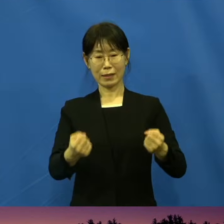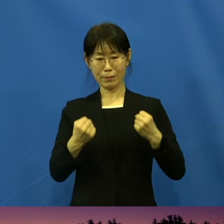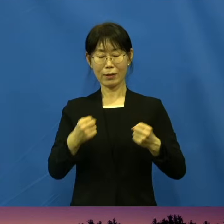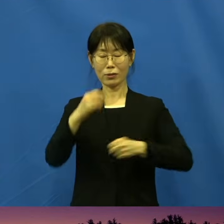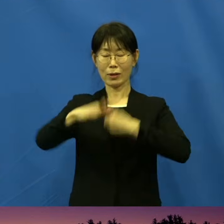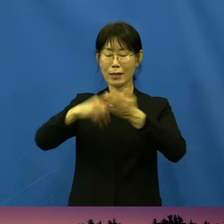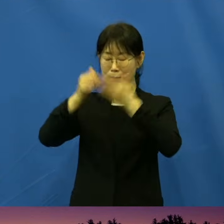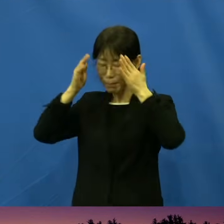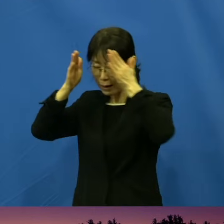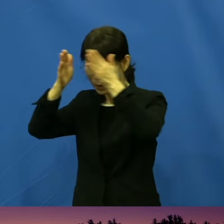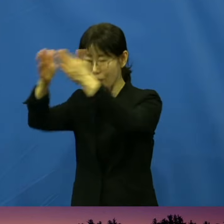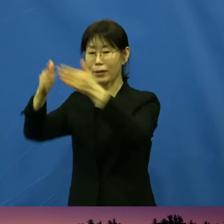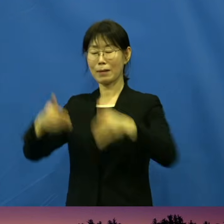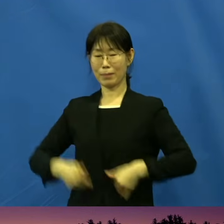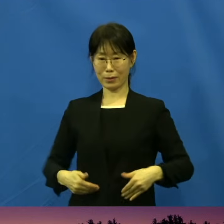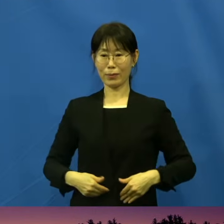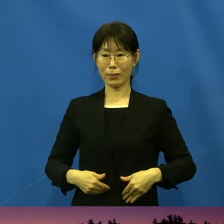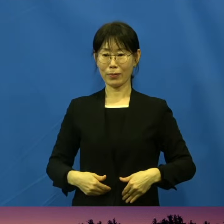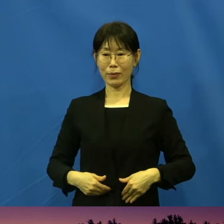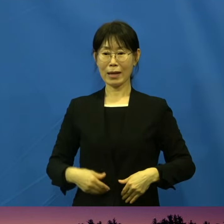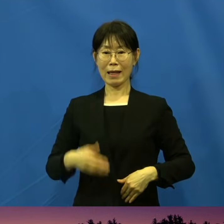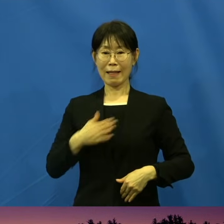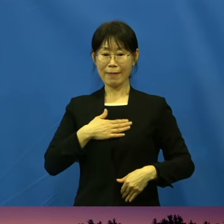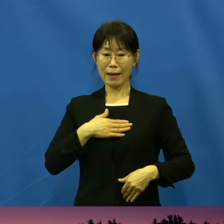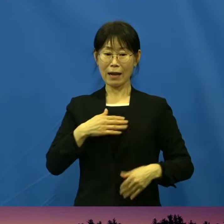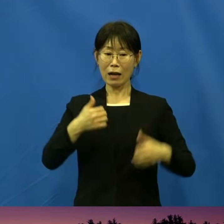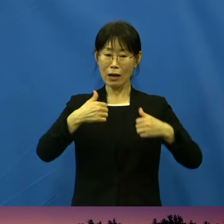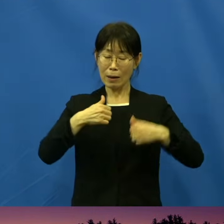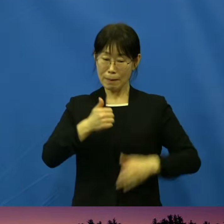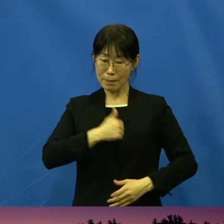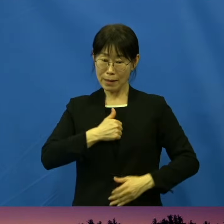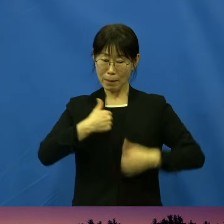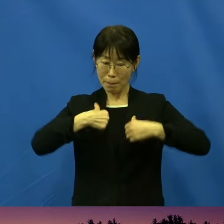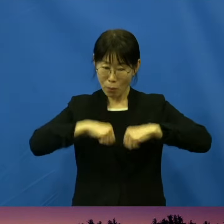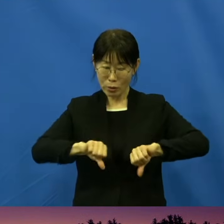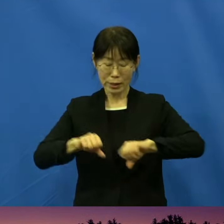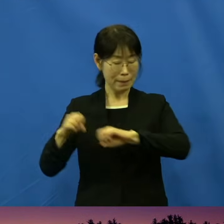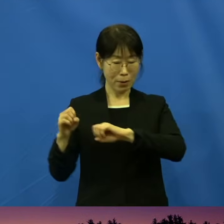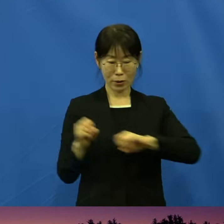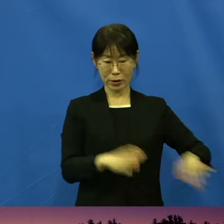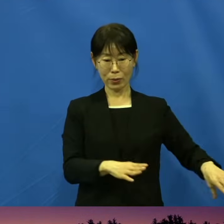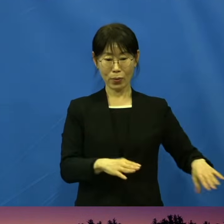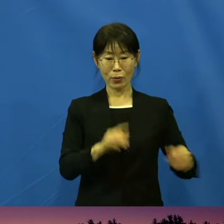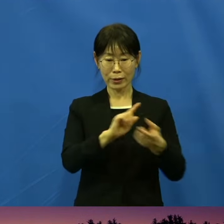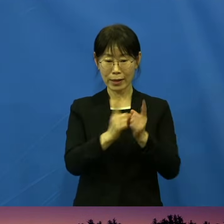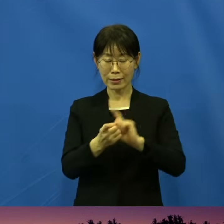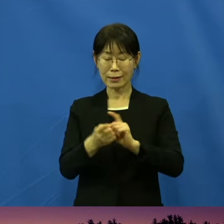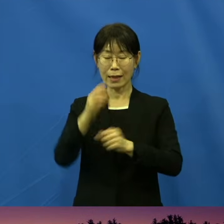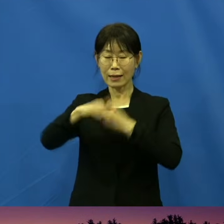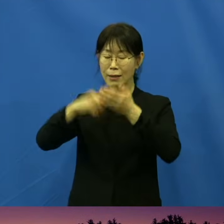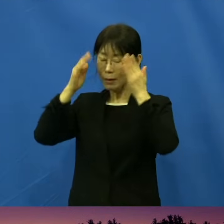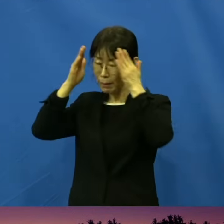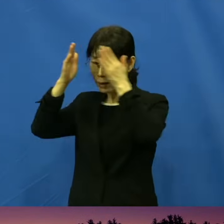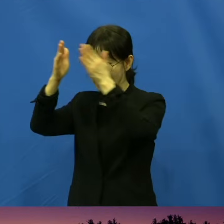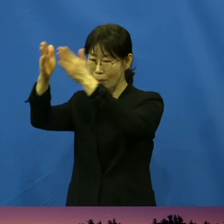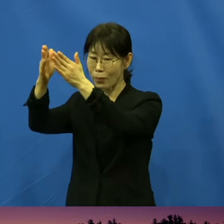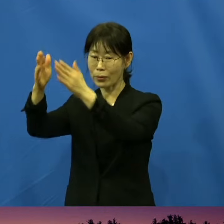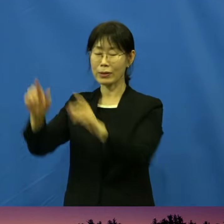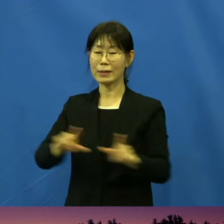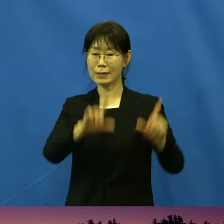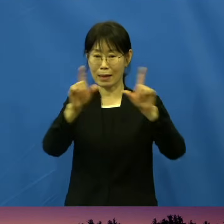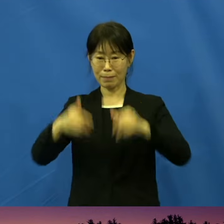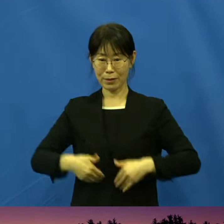이제는 내가 죽고 그리스도가 사는 삶, 매일매일 날마다 죽는 경험, 점점 자아가 죽어지고